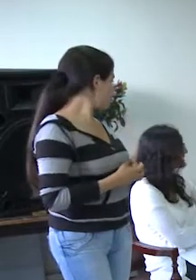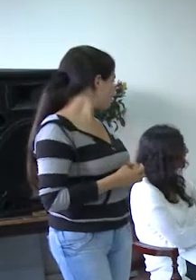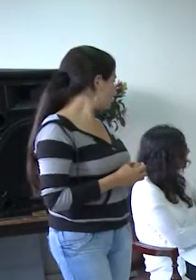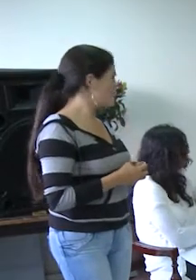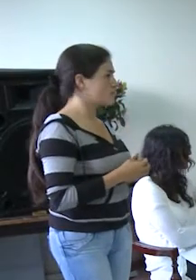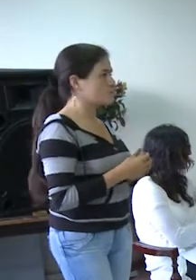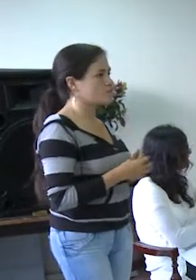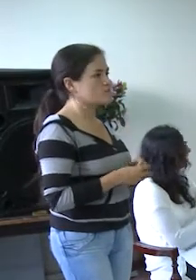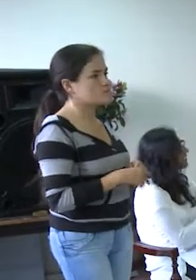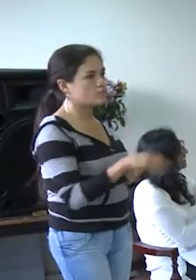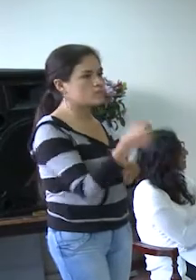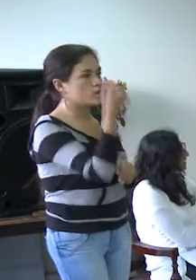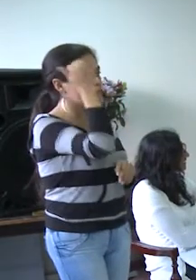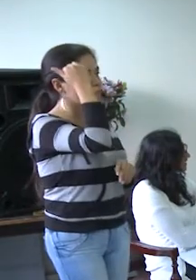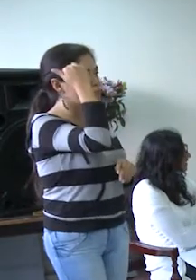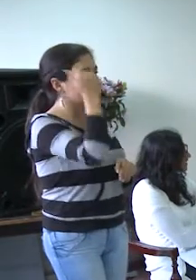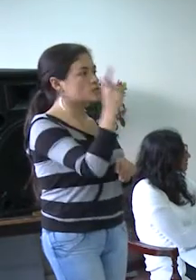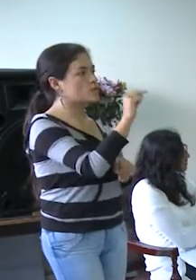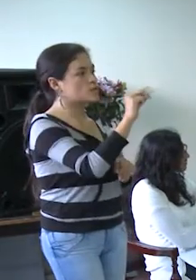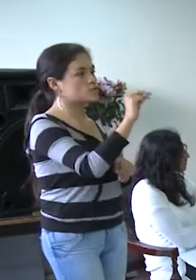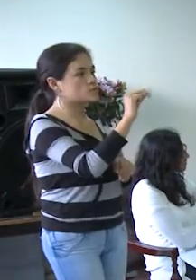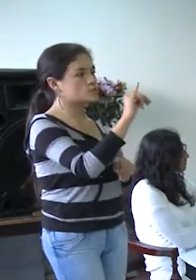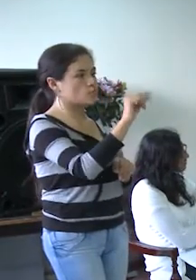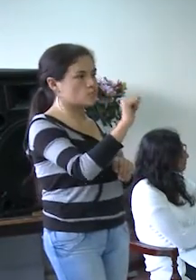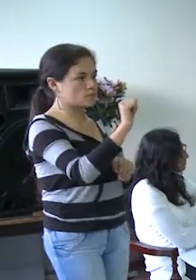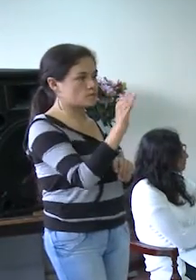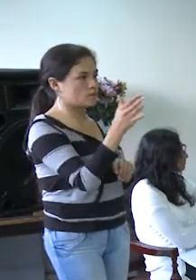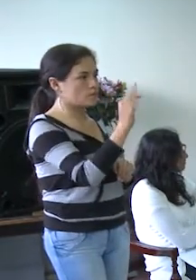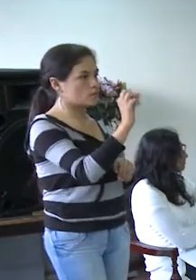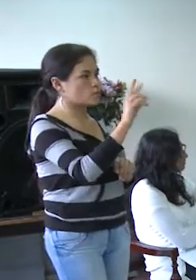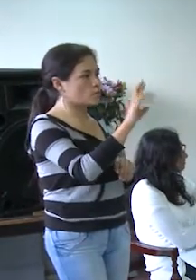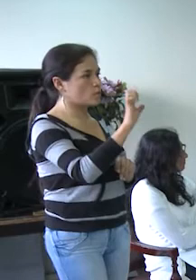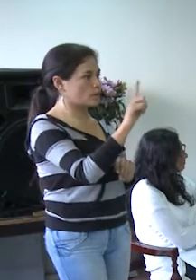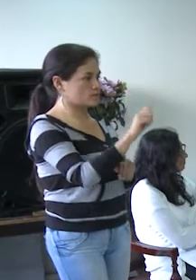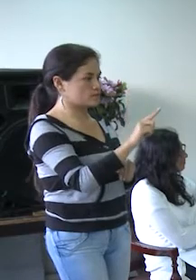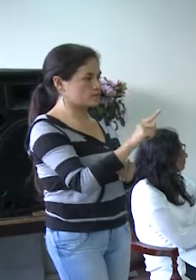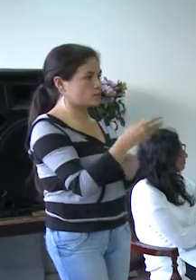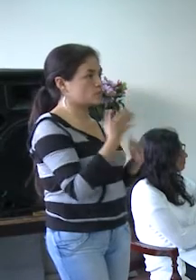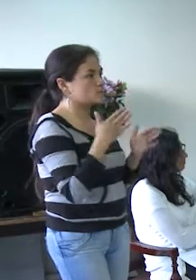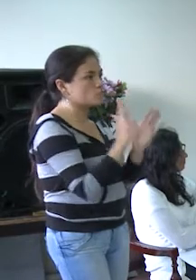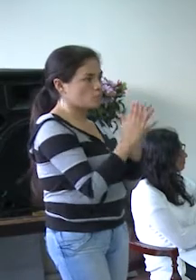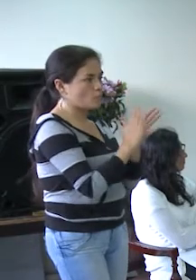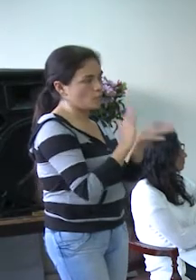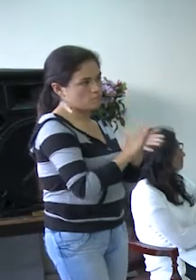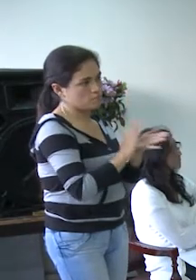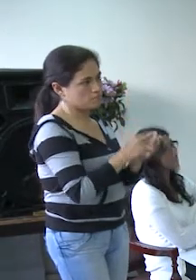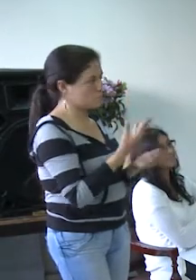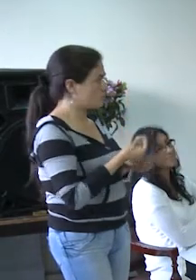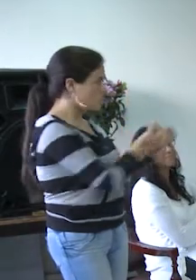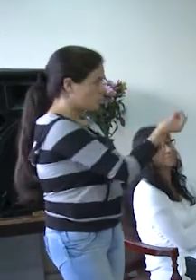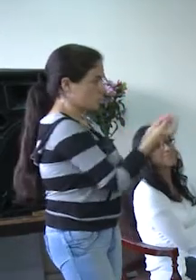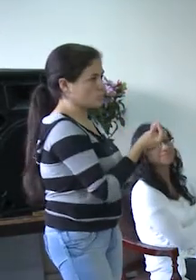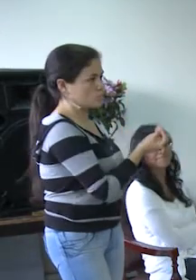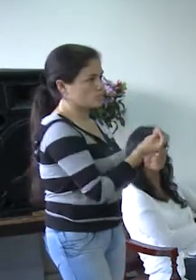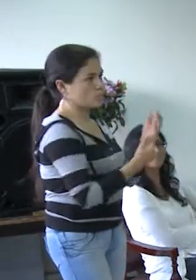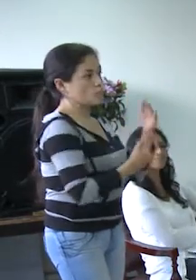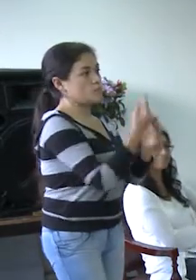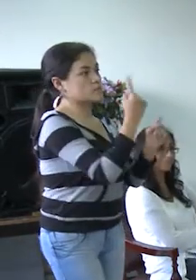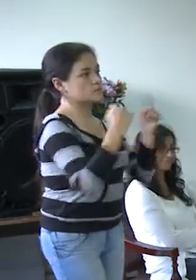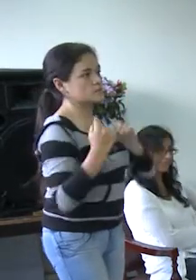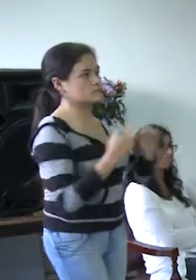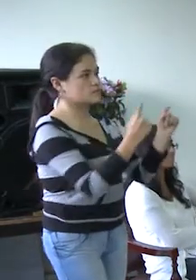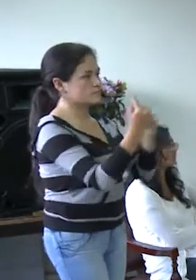Y la profesora Sonia Torres, con este grupo. Un aplauso para este conversatorio que se